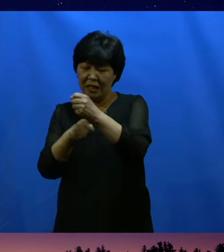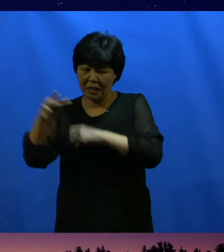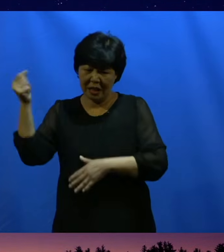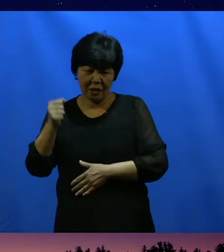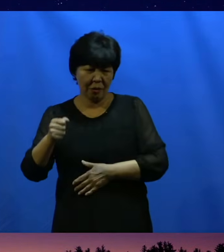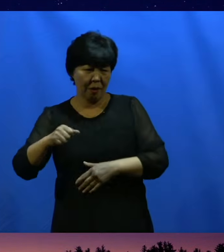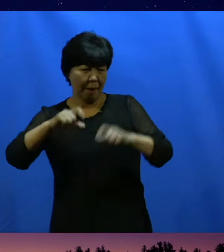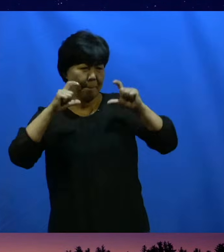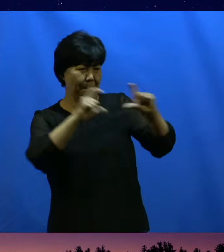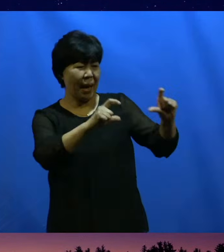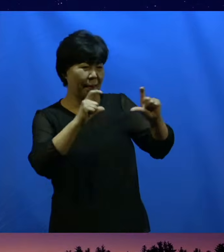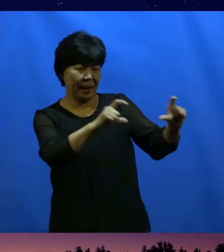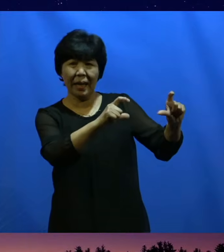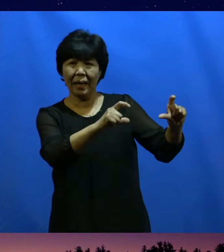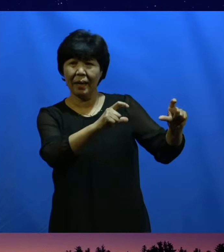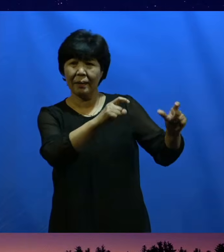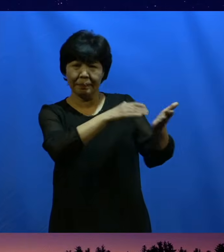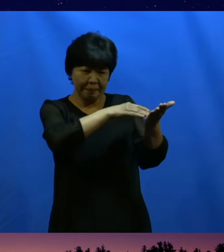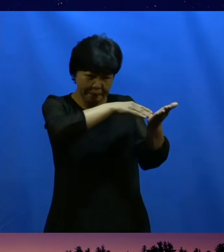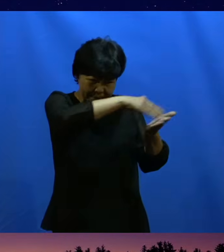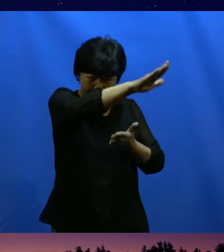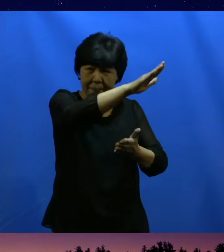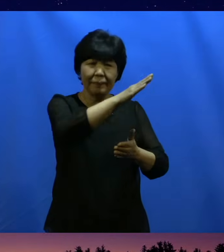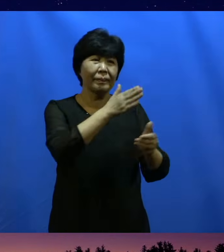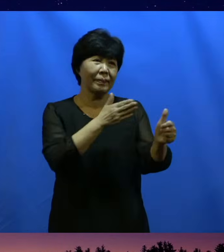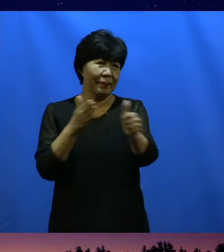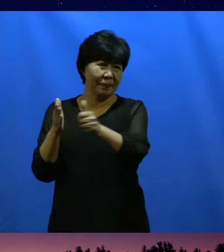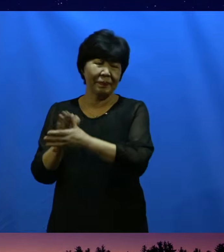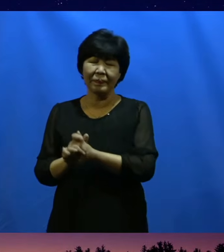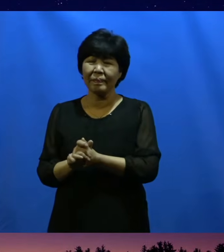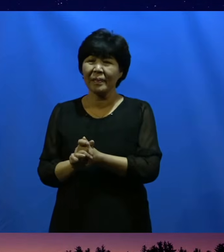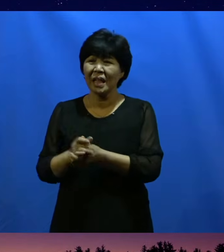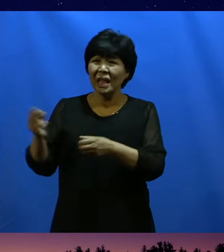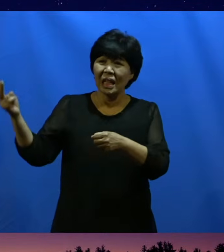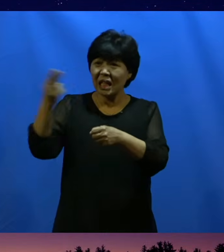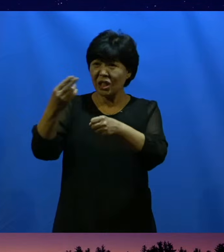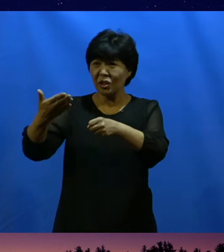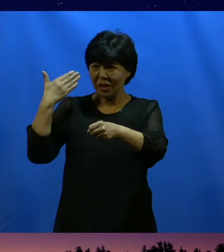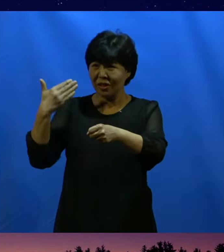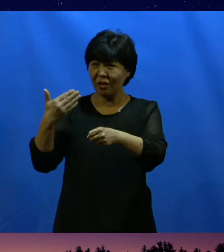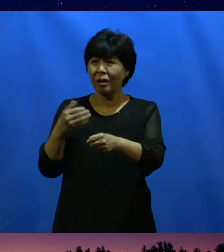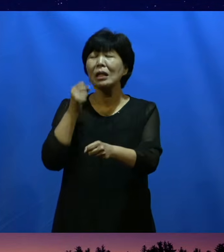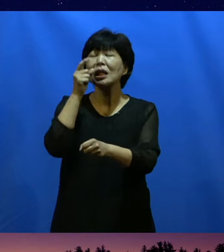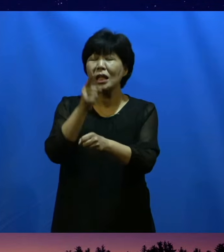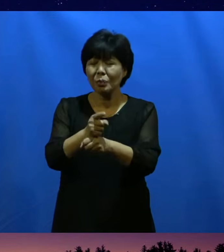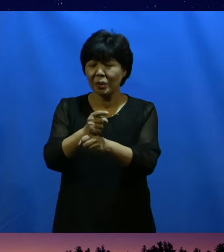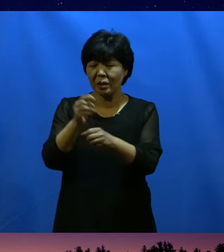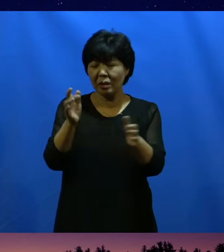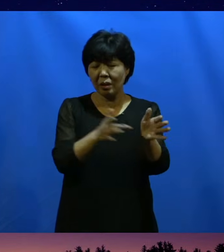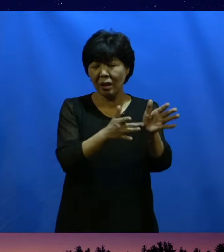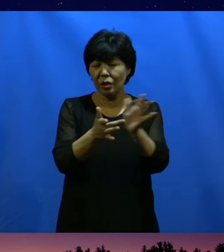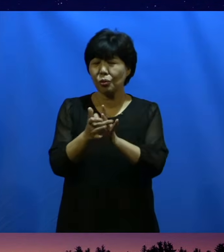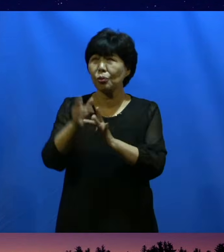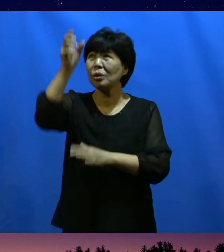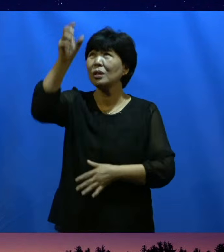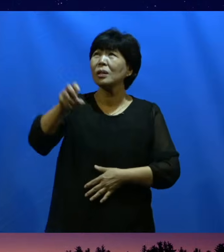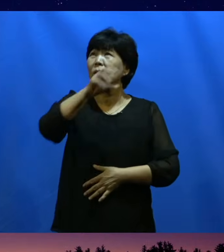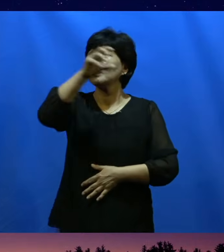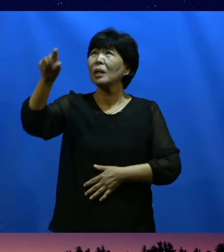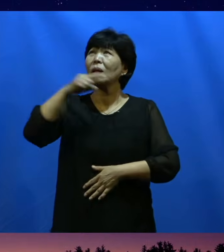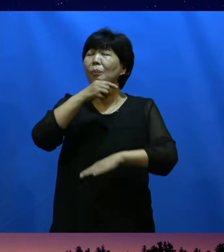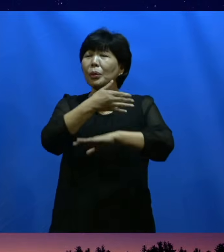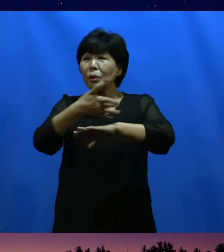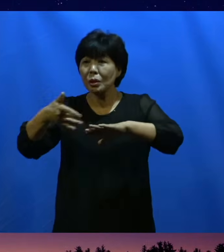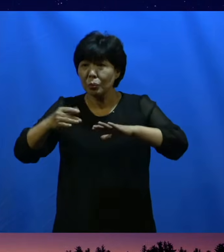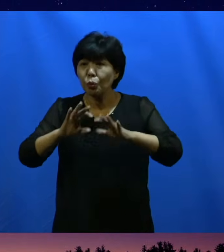예수 그리스도가 2000년 전에 우리를 위하여 죽으셨다는 사실을 믿음으로 받아들인다면 마귀의 속삭임에 속을 이유가